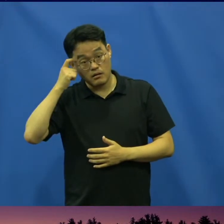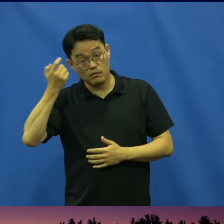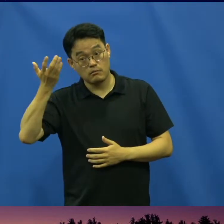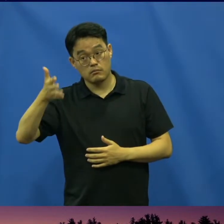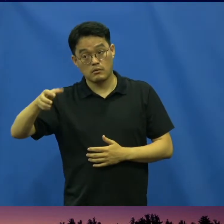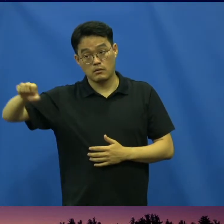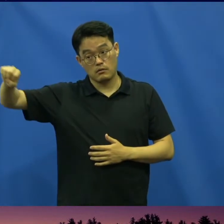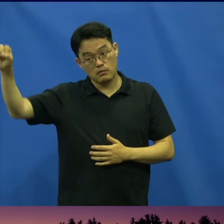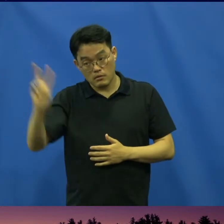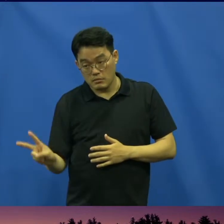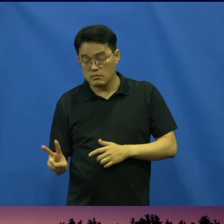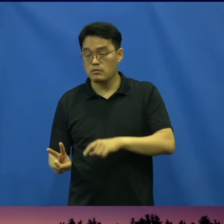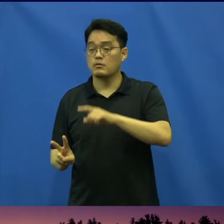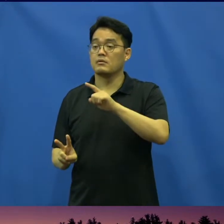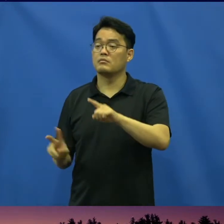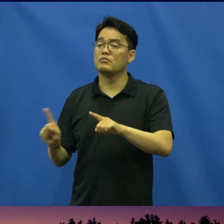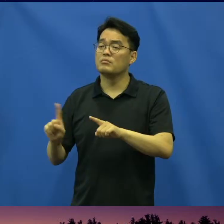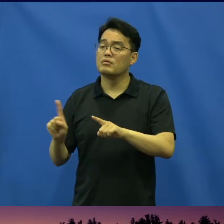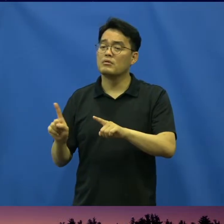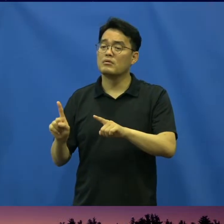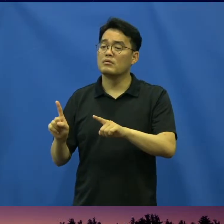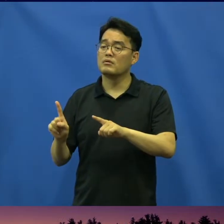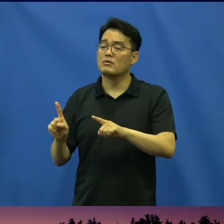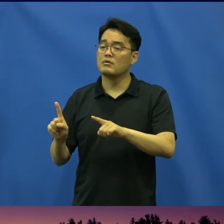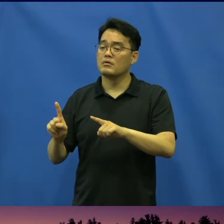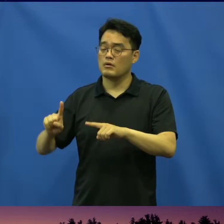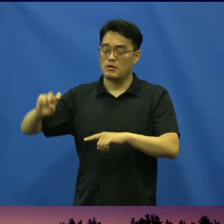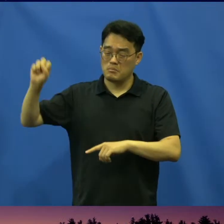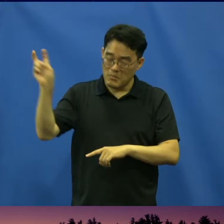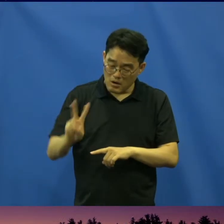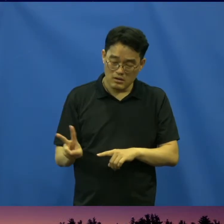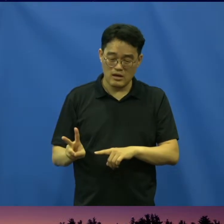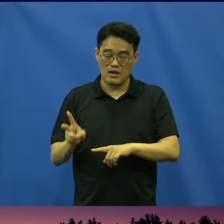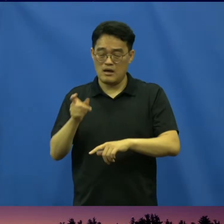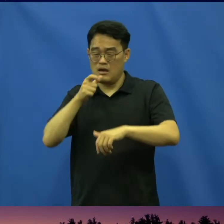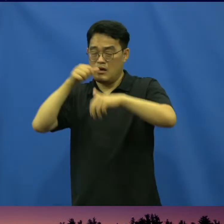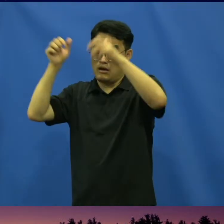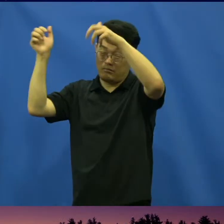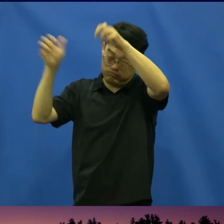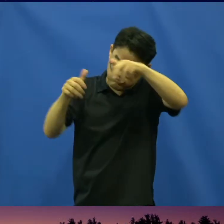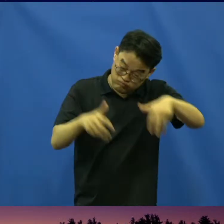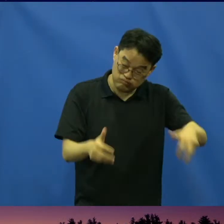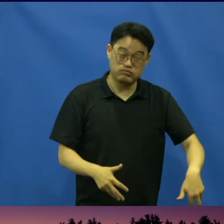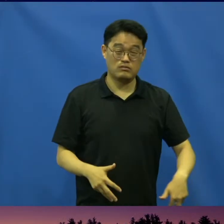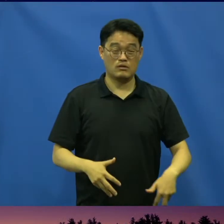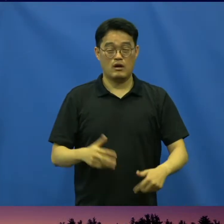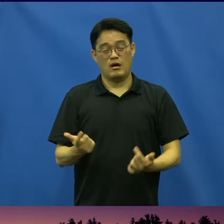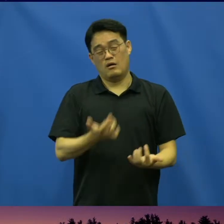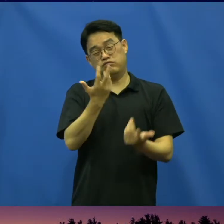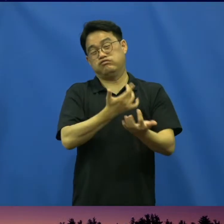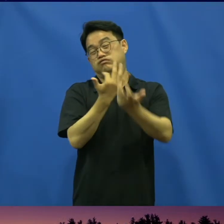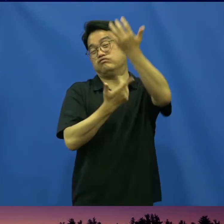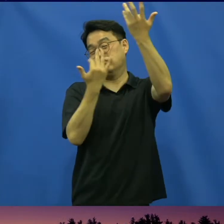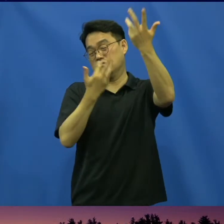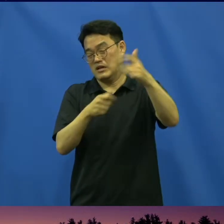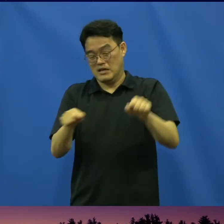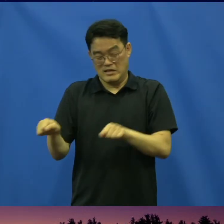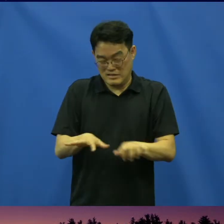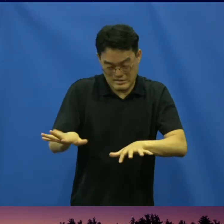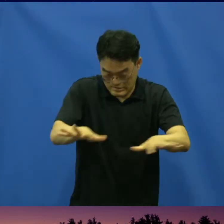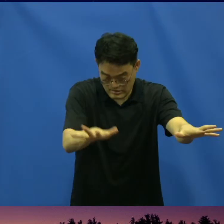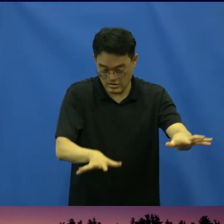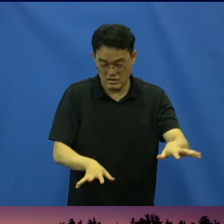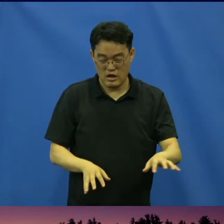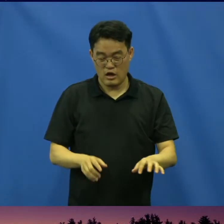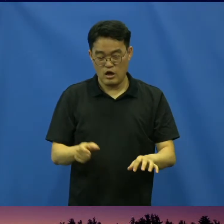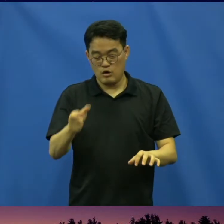앞으로 여러분 재난이 계속 많이 일어나요. 그죠? 재난이 굉장히 많이 일어나요. 지진, 화산, 폭발 이런